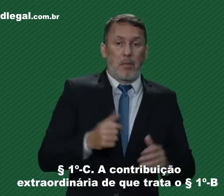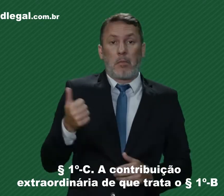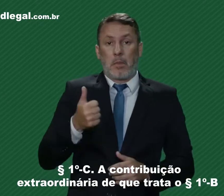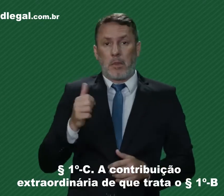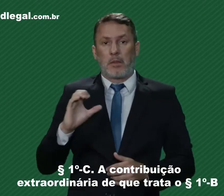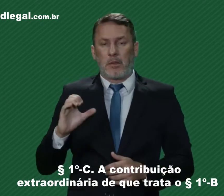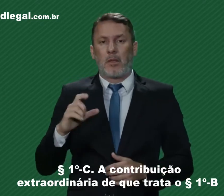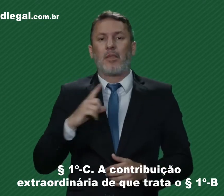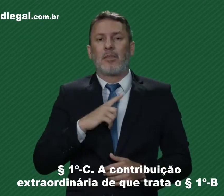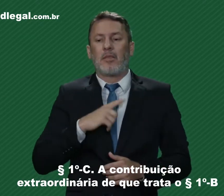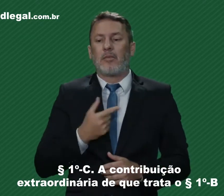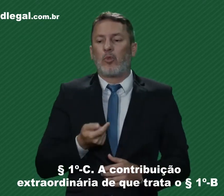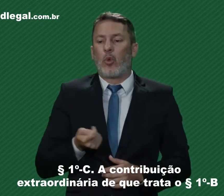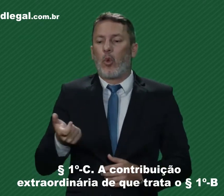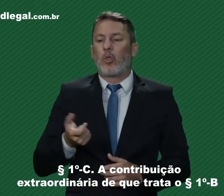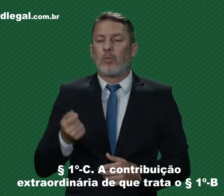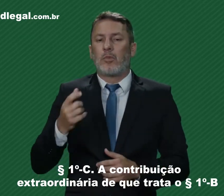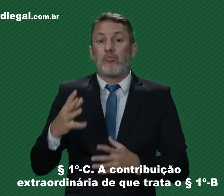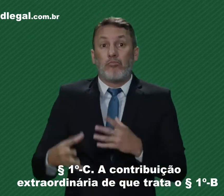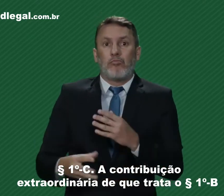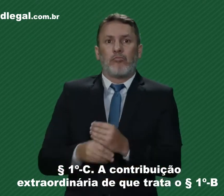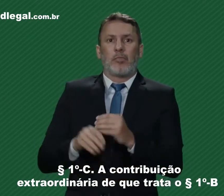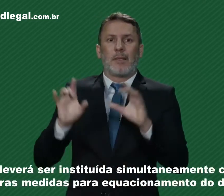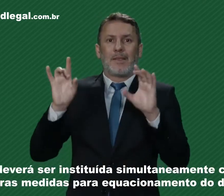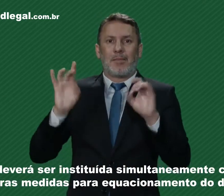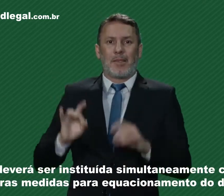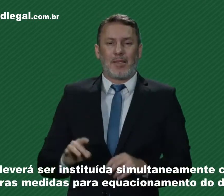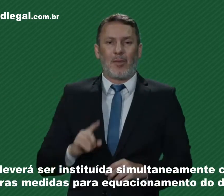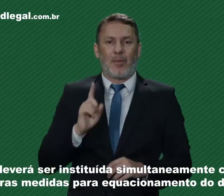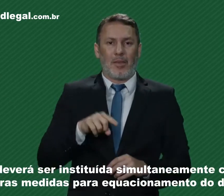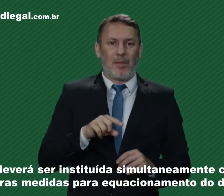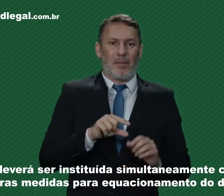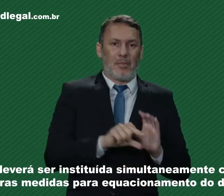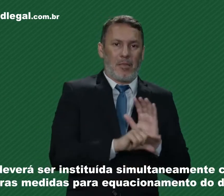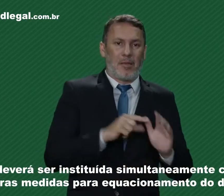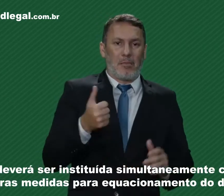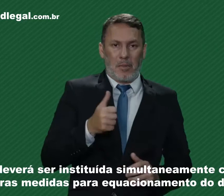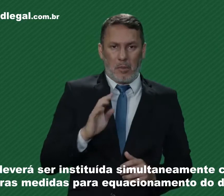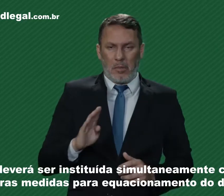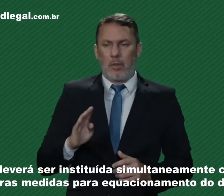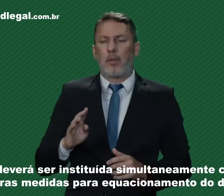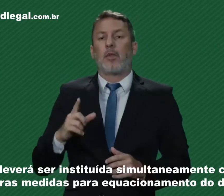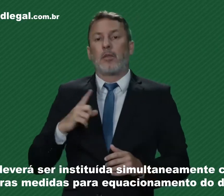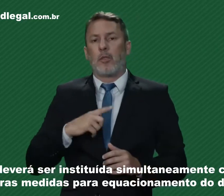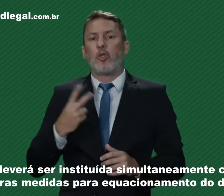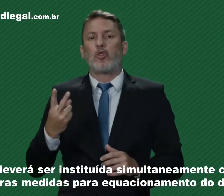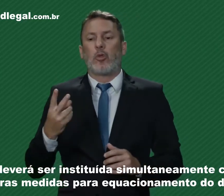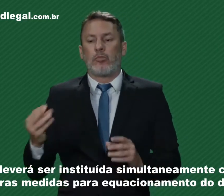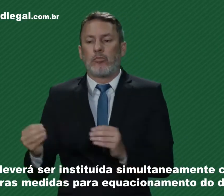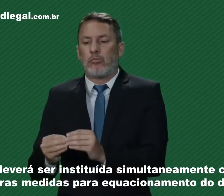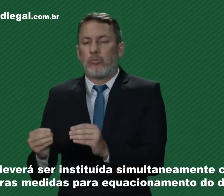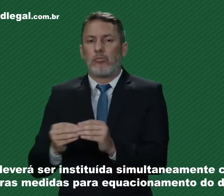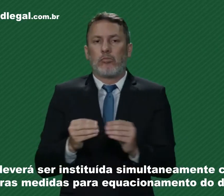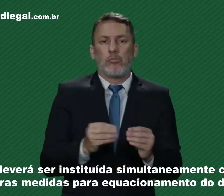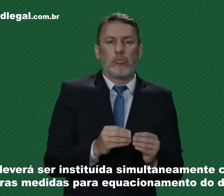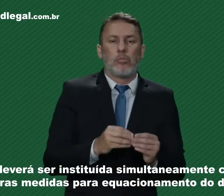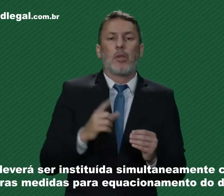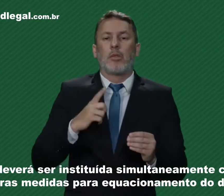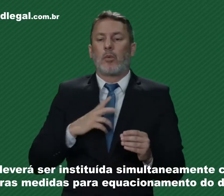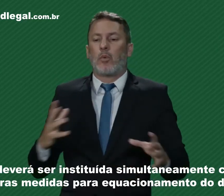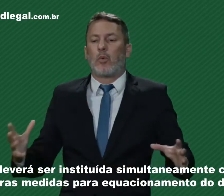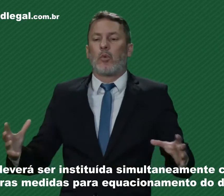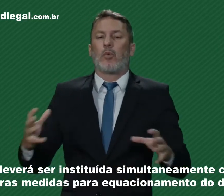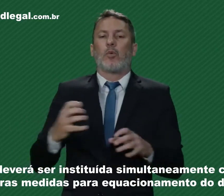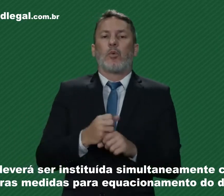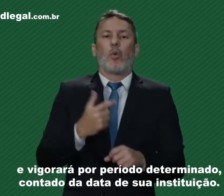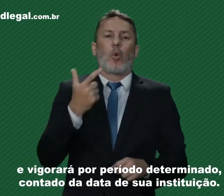contribuição extraordinária de que trata o parágrafo 1º-B deverá ser instituída simultaneamente com outras medidas para